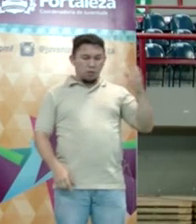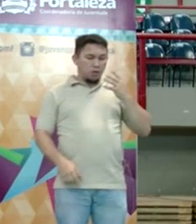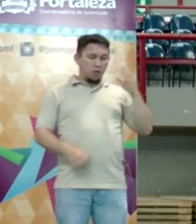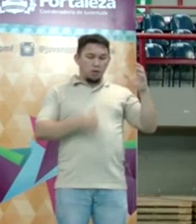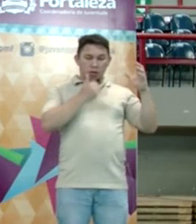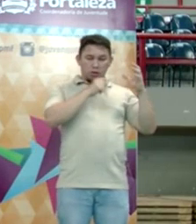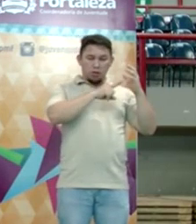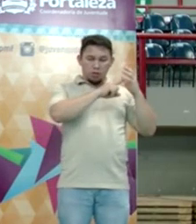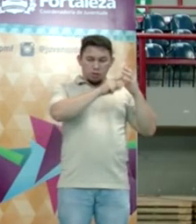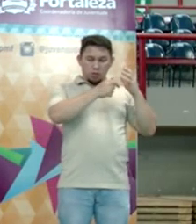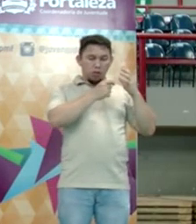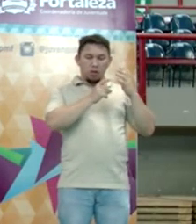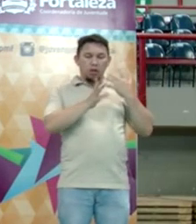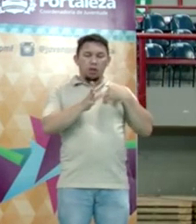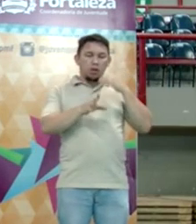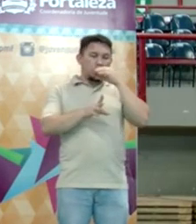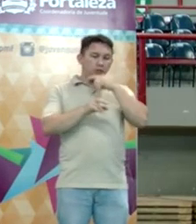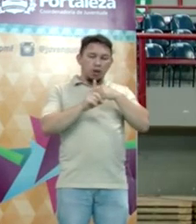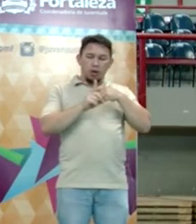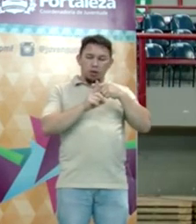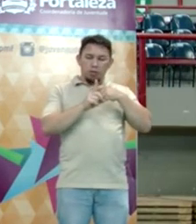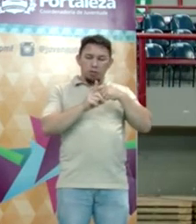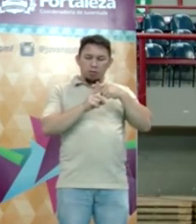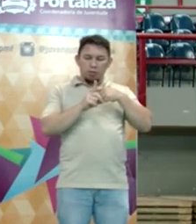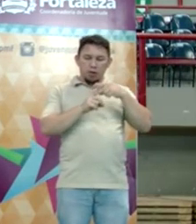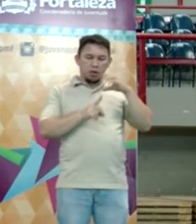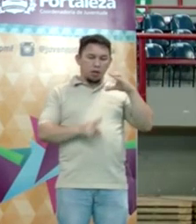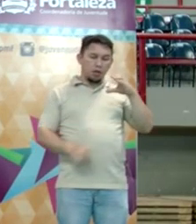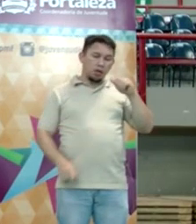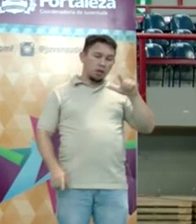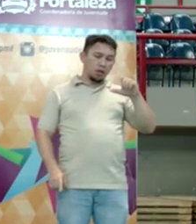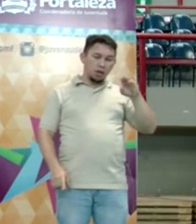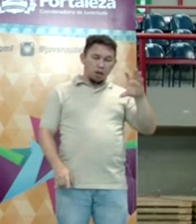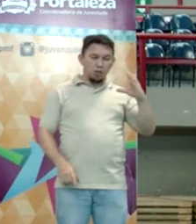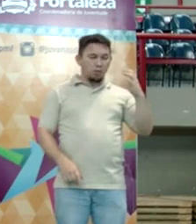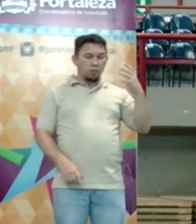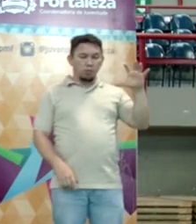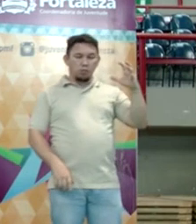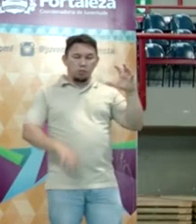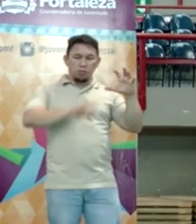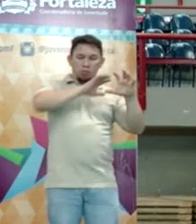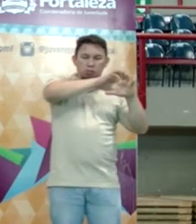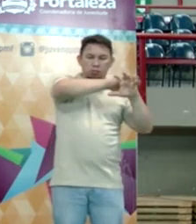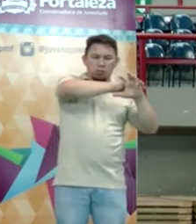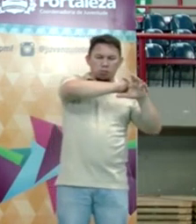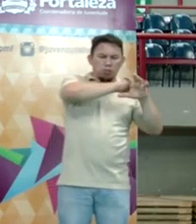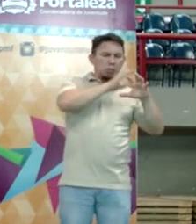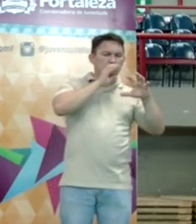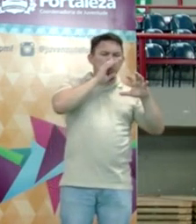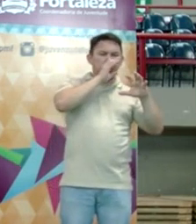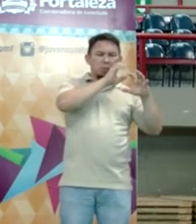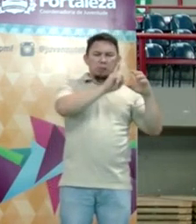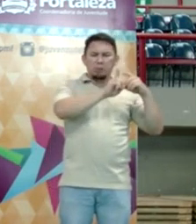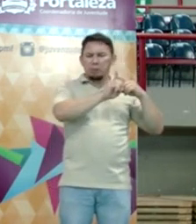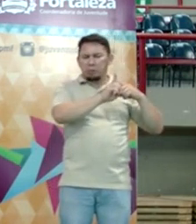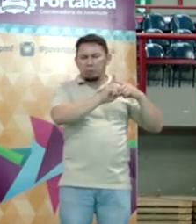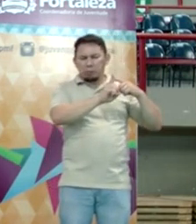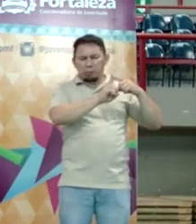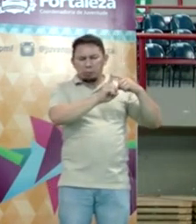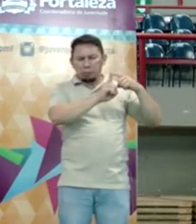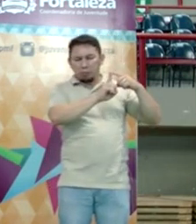é para dissipar sob a forma de calor. Basta você pegar ali atrás no motor. Se você pegar ali no motor, você vai sentir